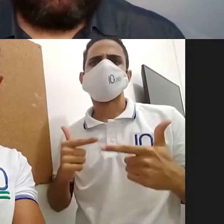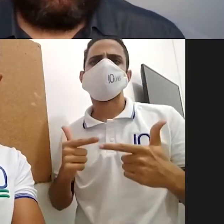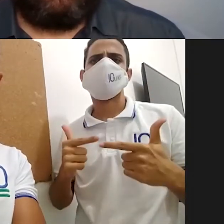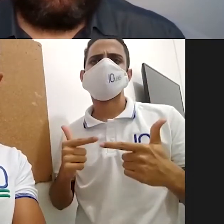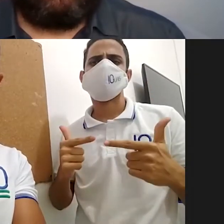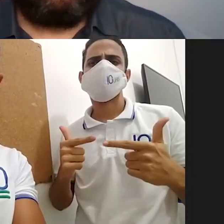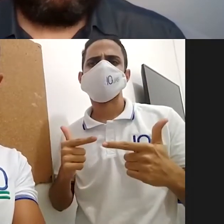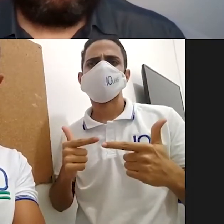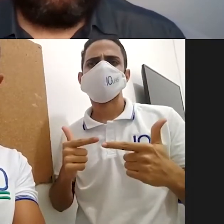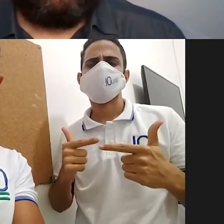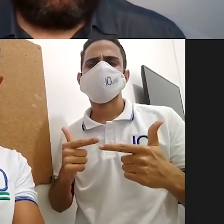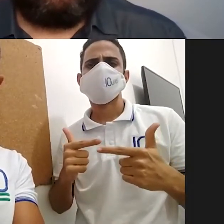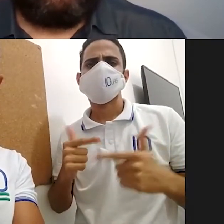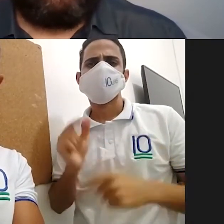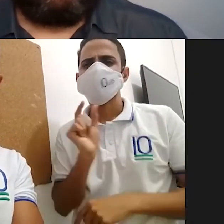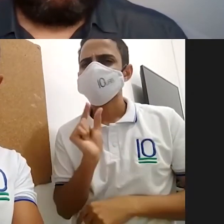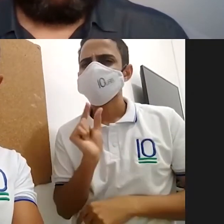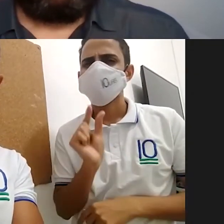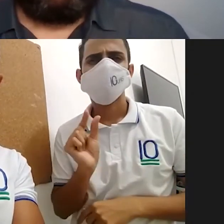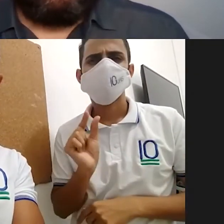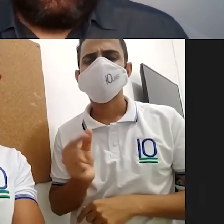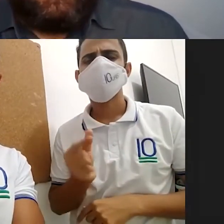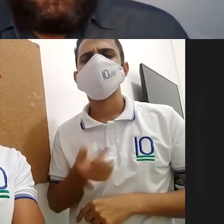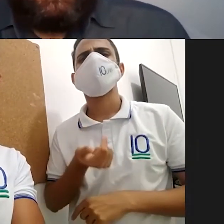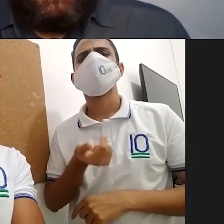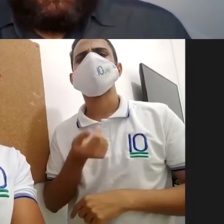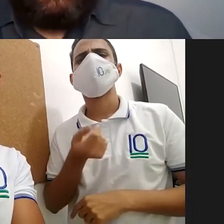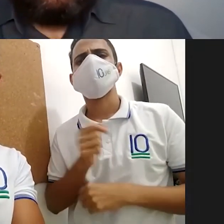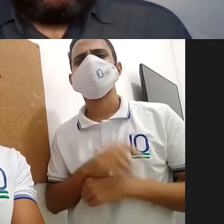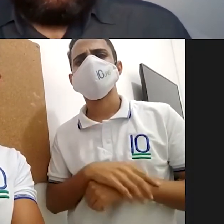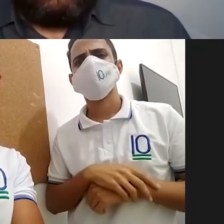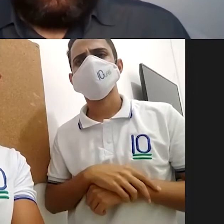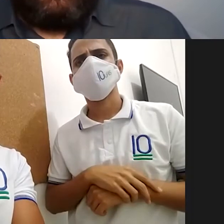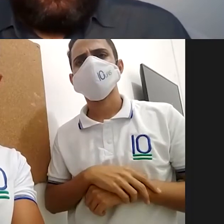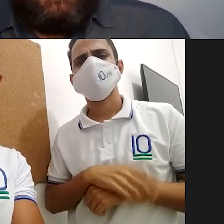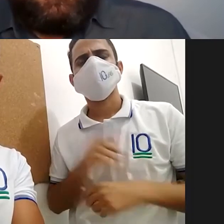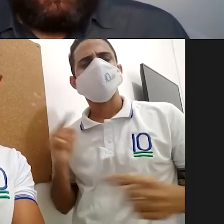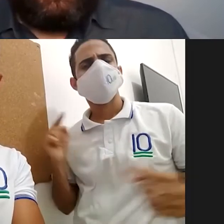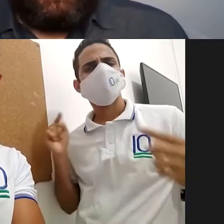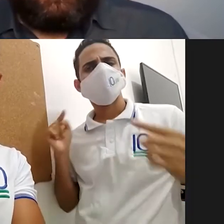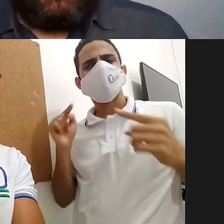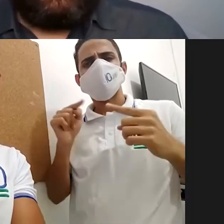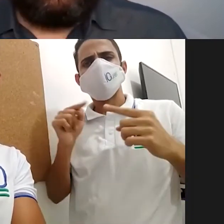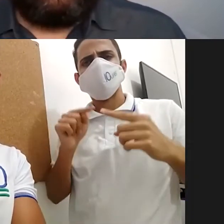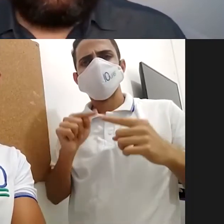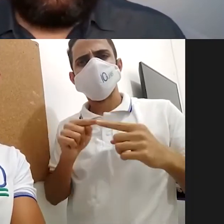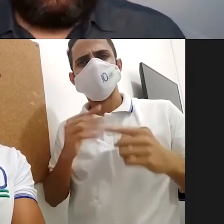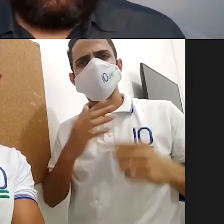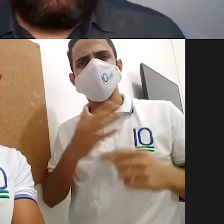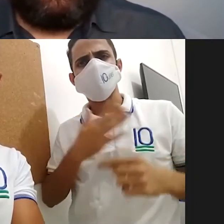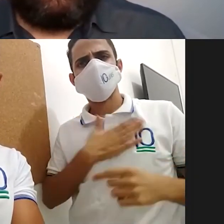a minha intenção de entregar às pessoas uma vida melhor.